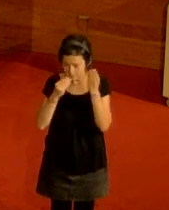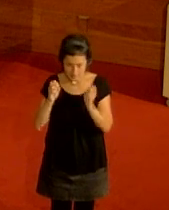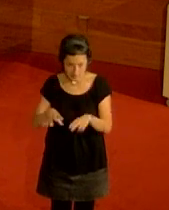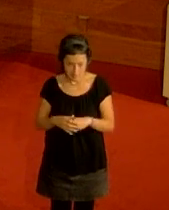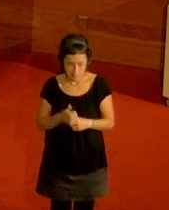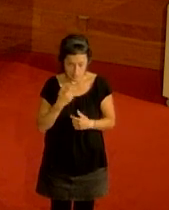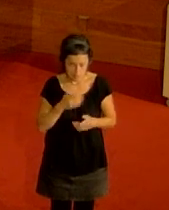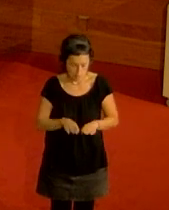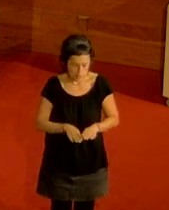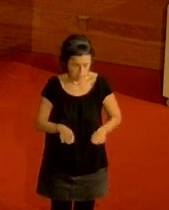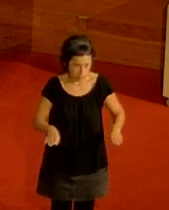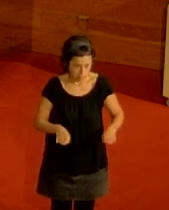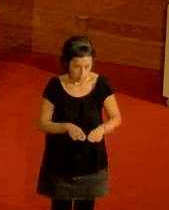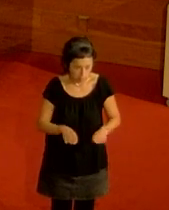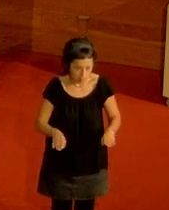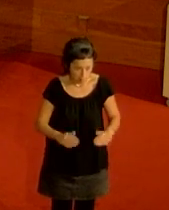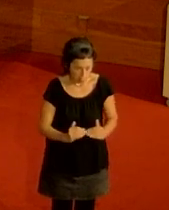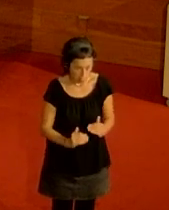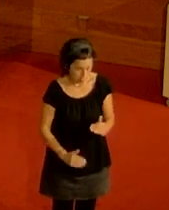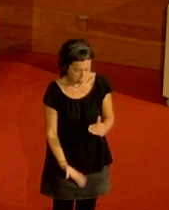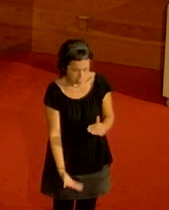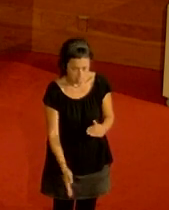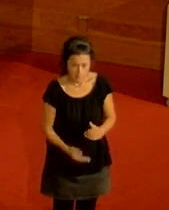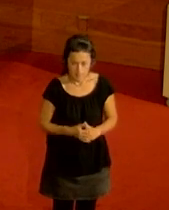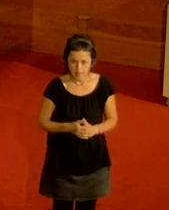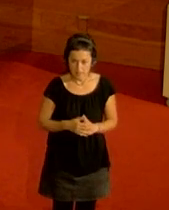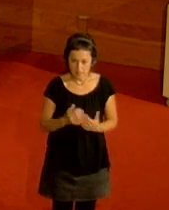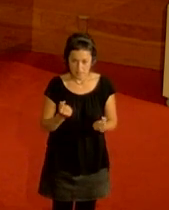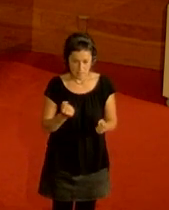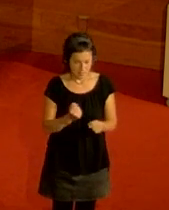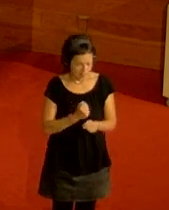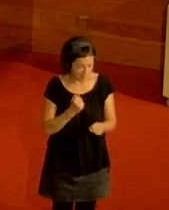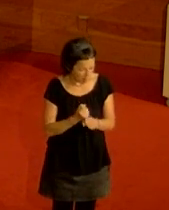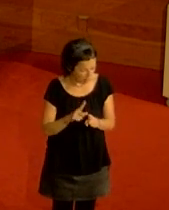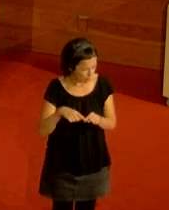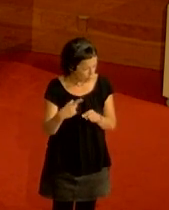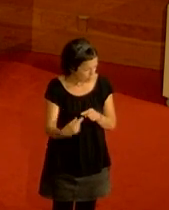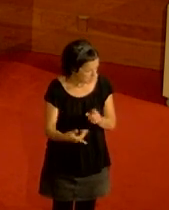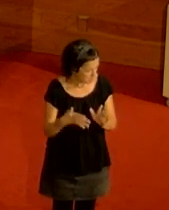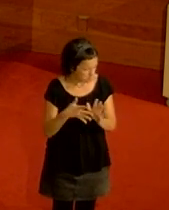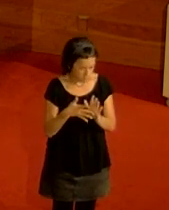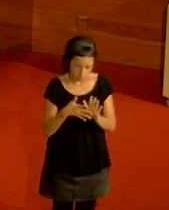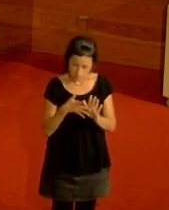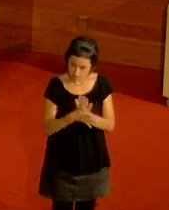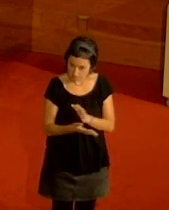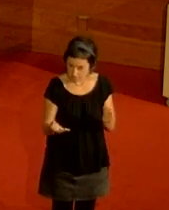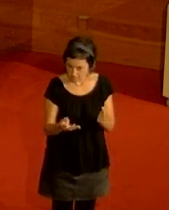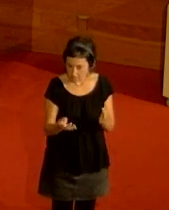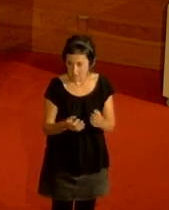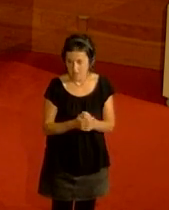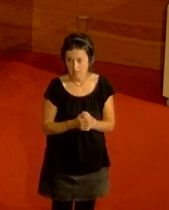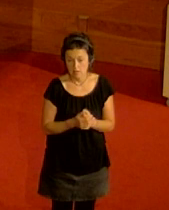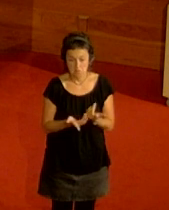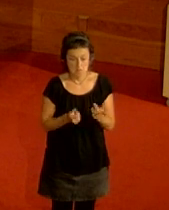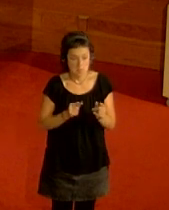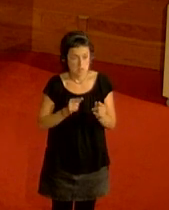que tengo con el trabajo cotidiano que esto me supone eh la pandemia